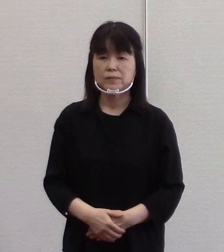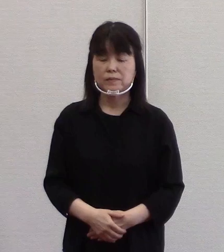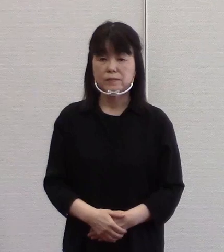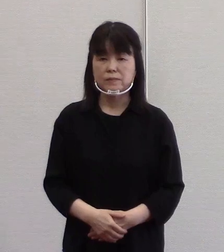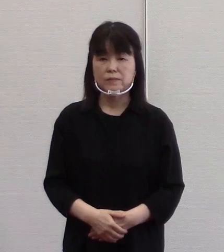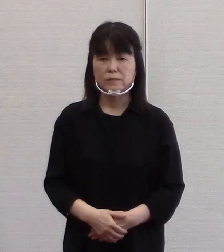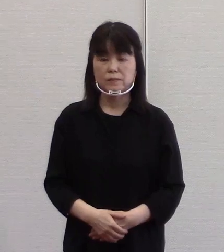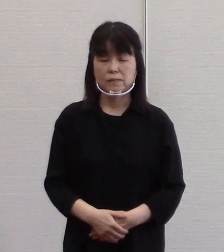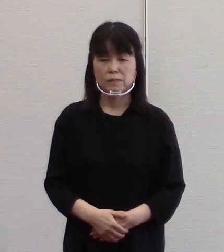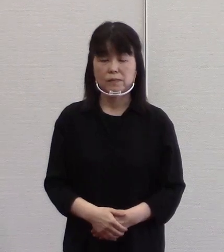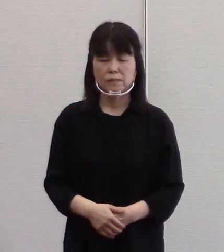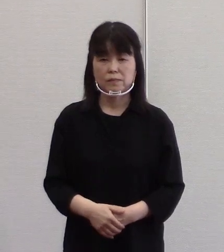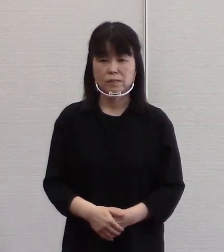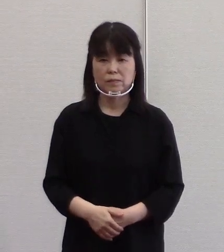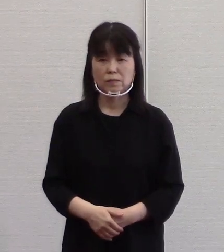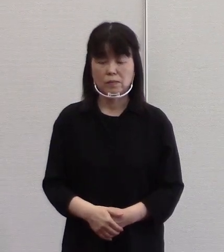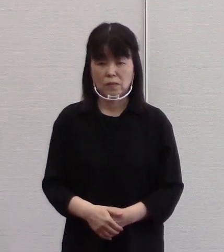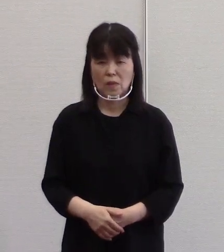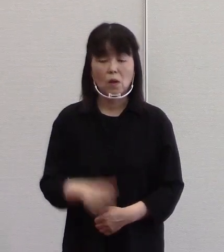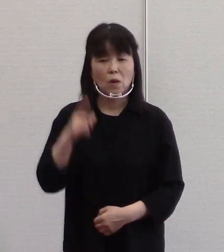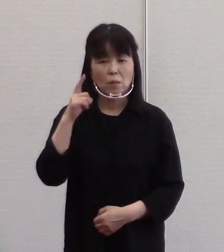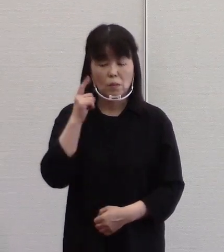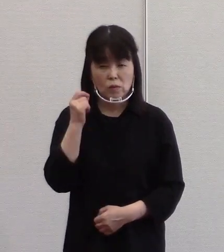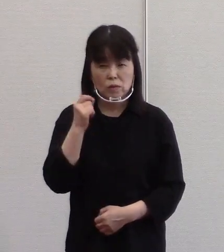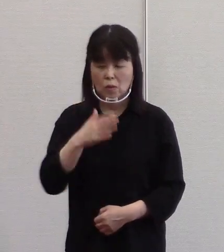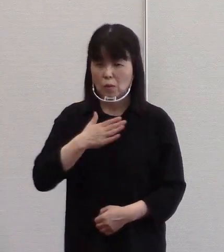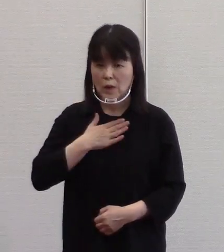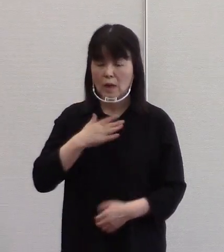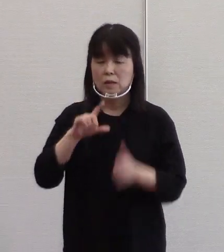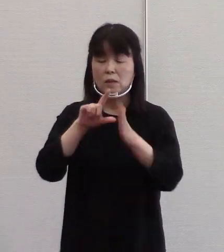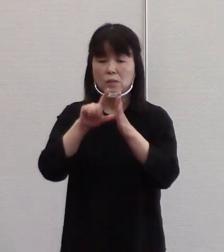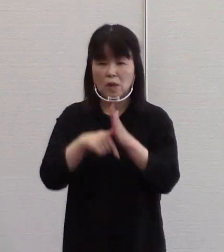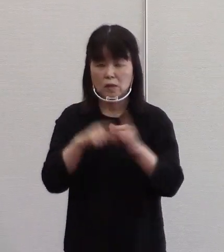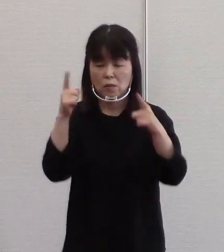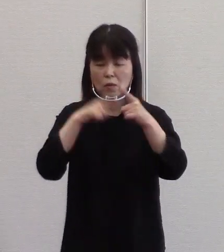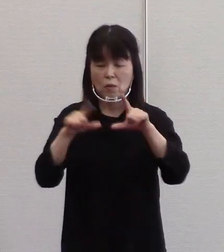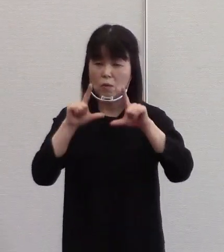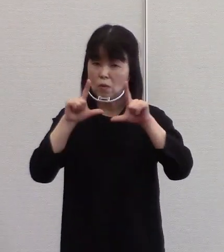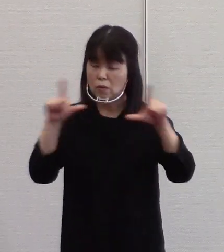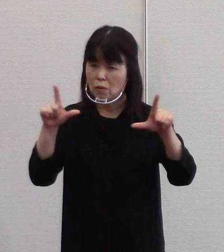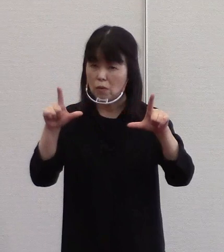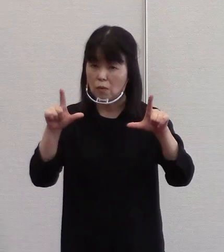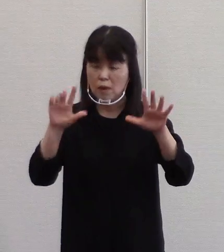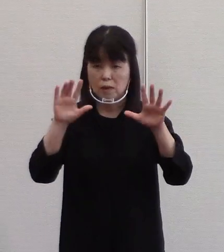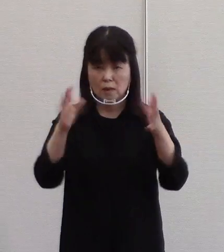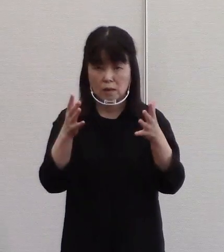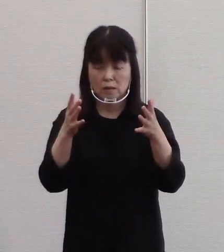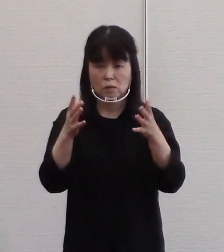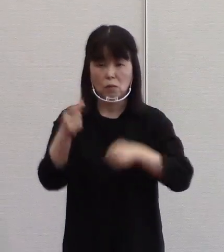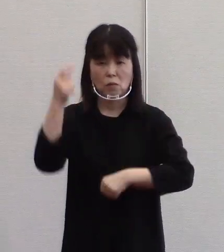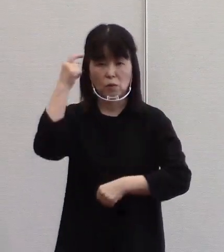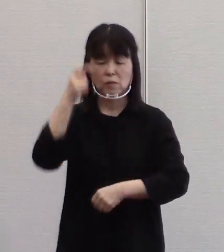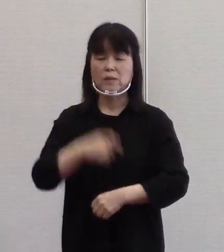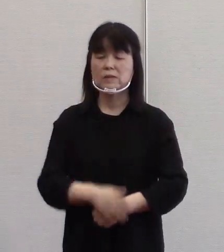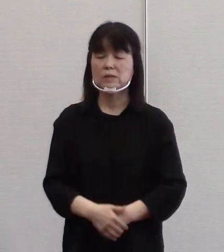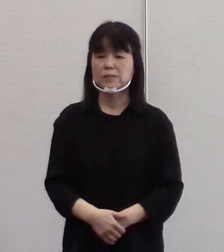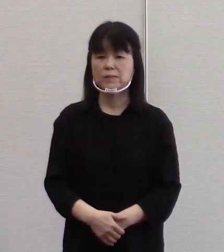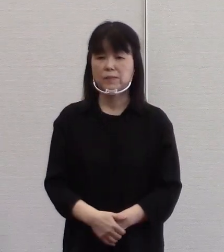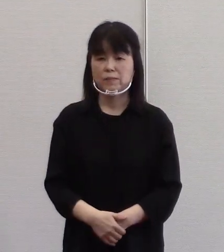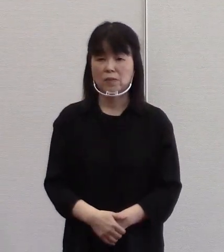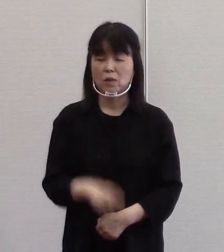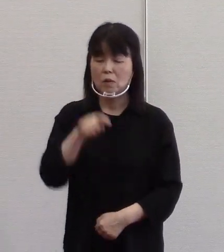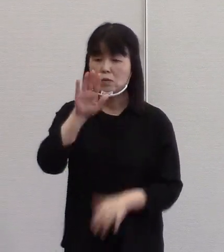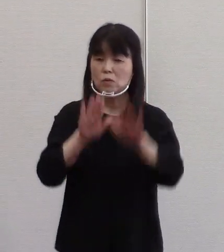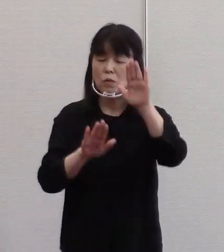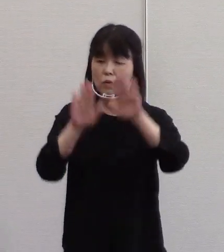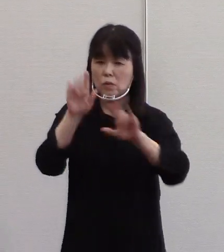話 ですか。仮に、まあ、確認されたとしても公表はされない事項になるんじゃないかと思います。まあ、状況